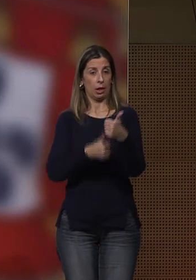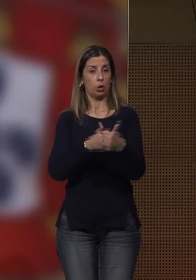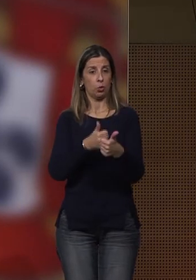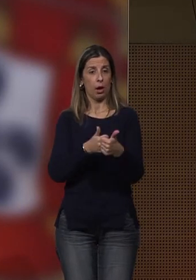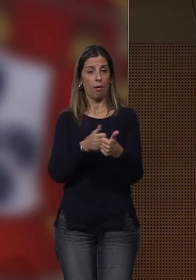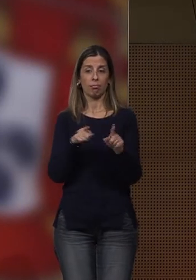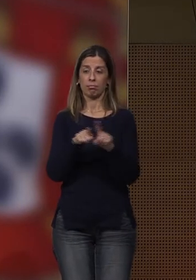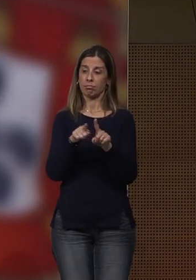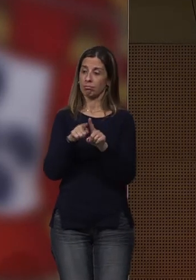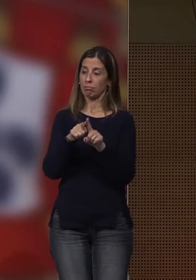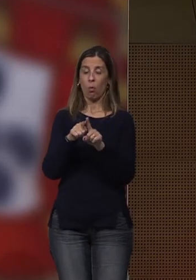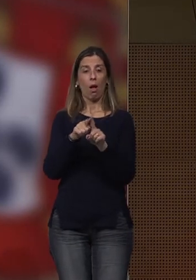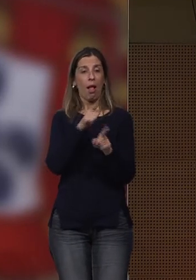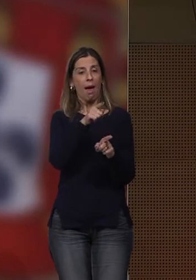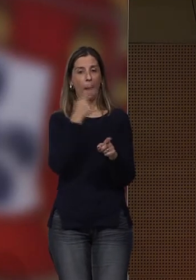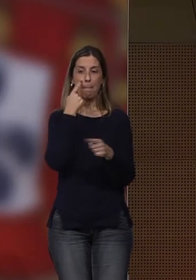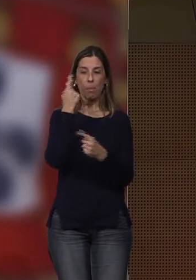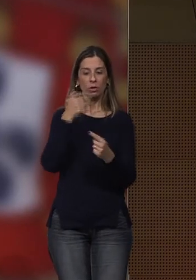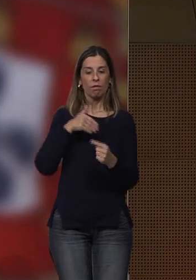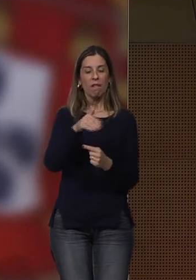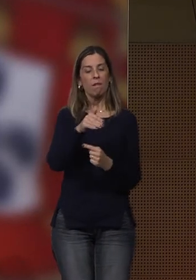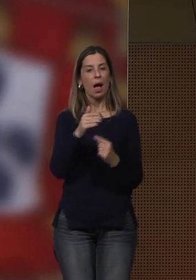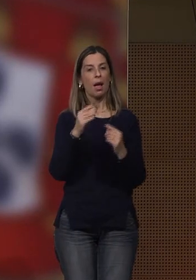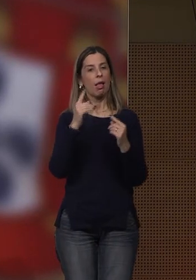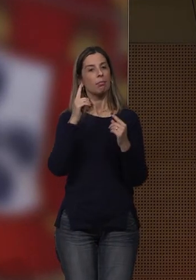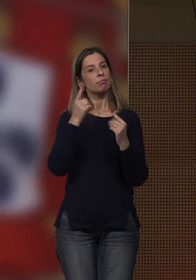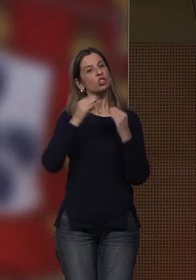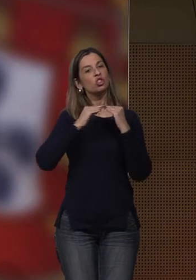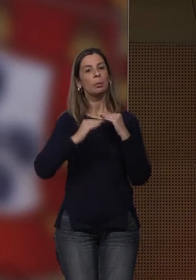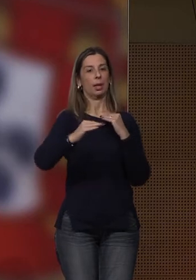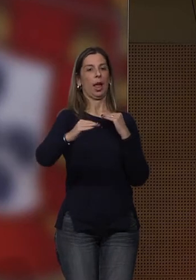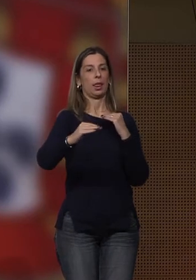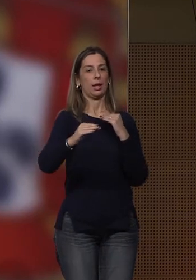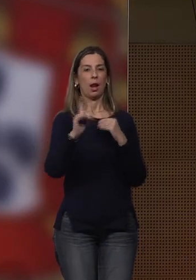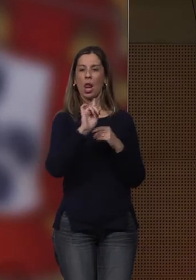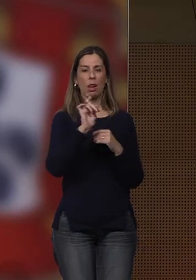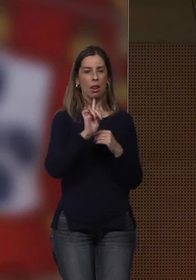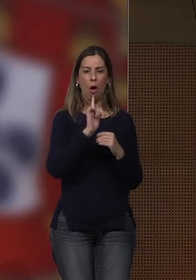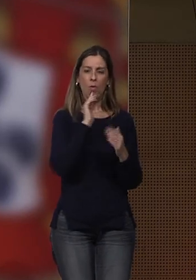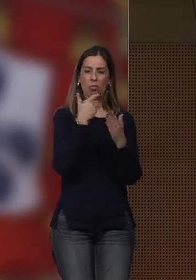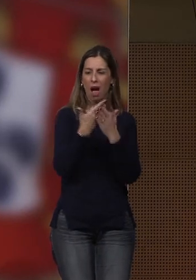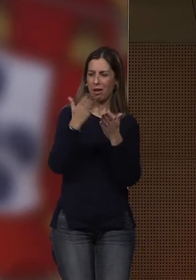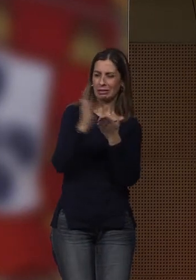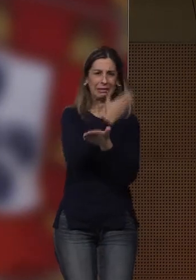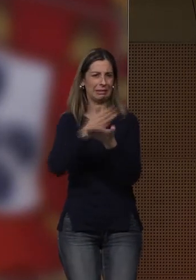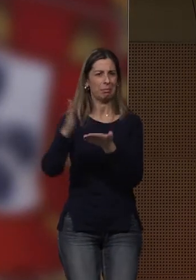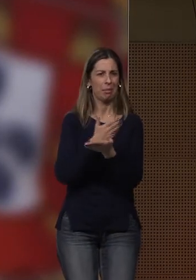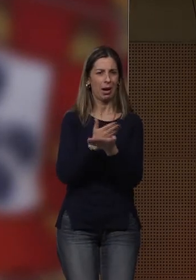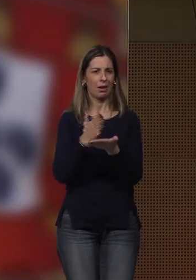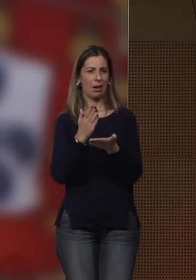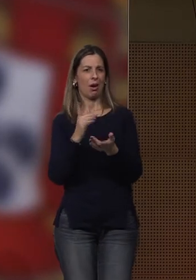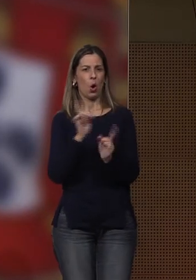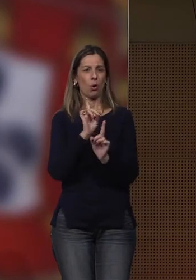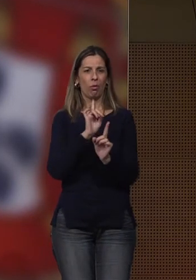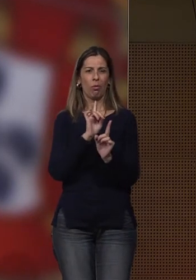estabilidade. Não divide, não fratura, não é redutora. Tem